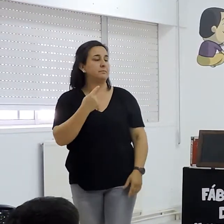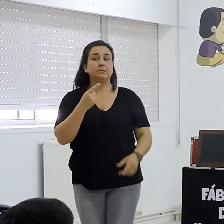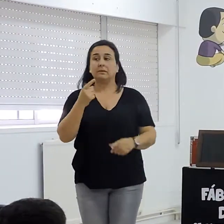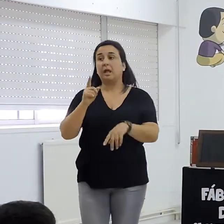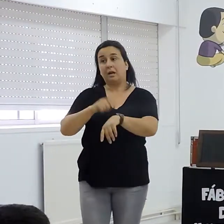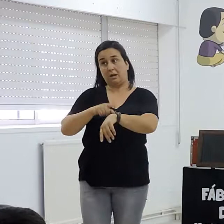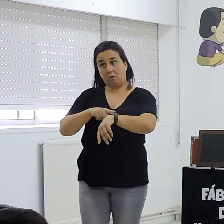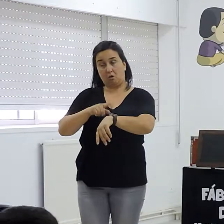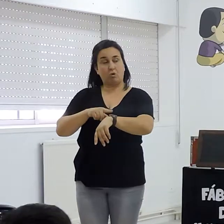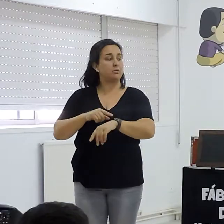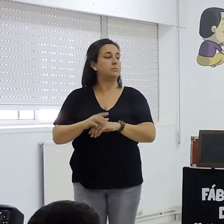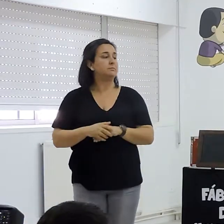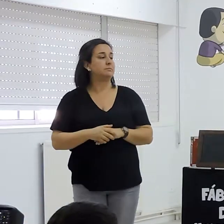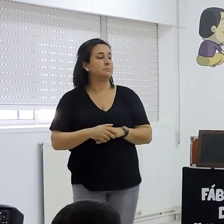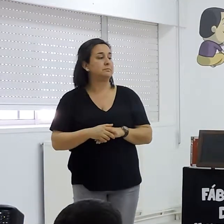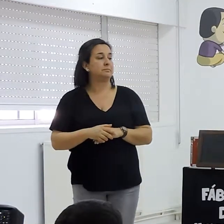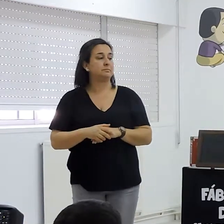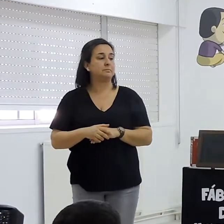Despertador.